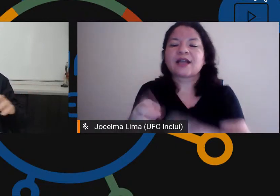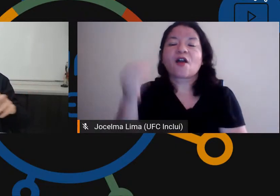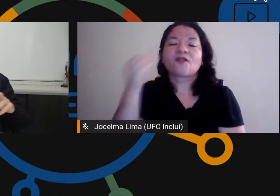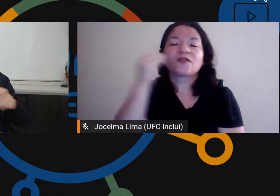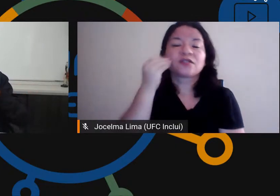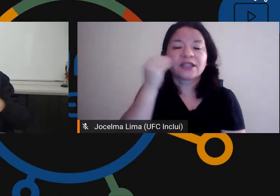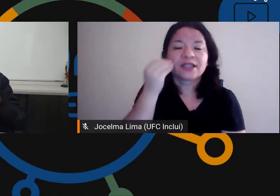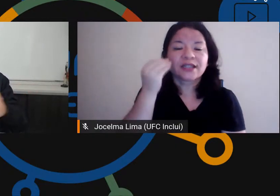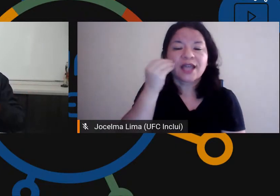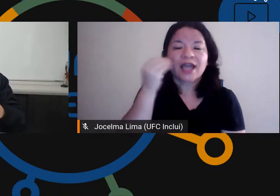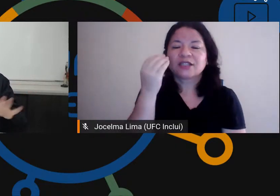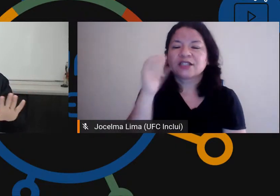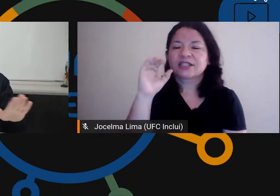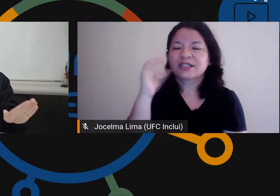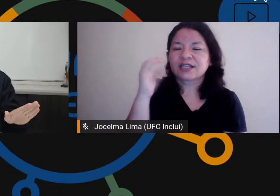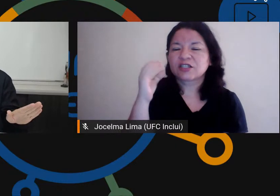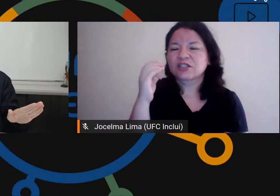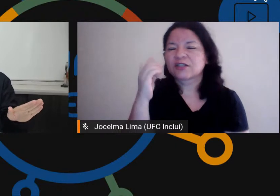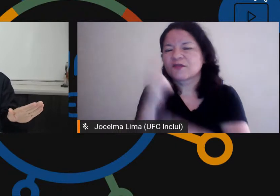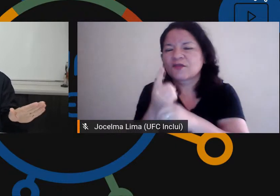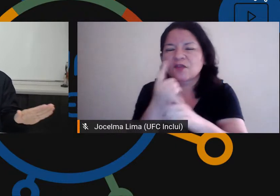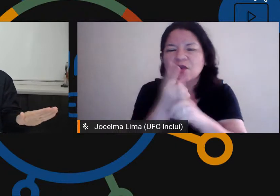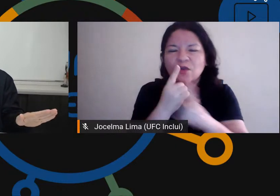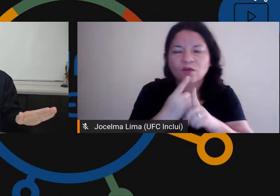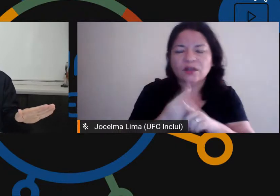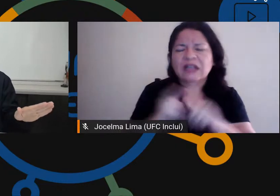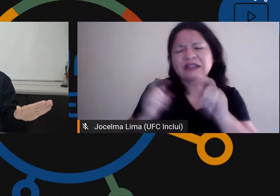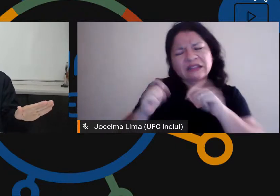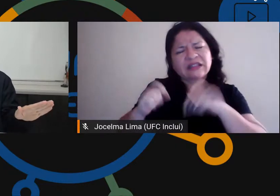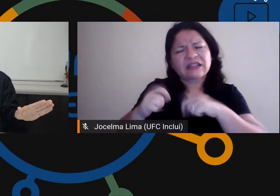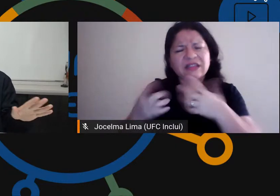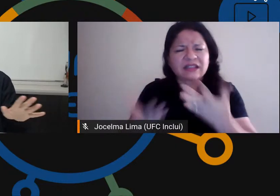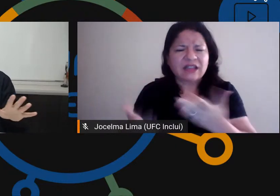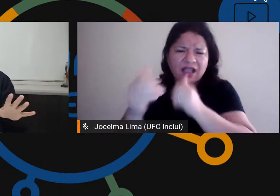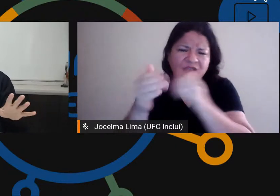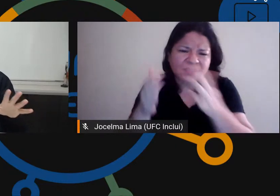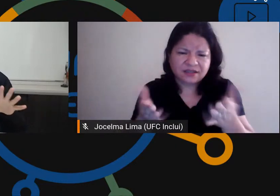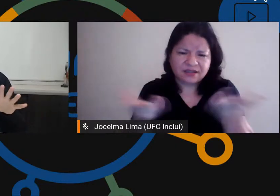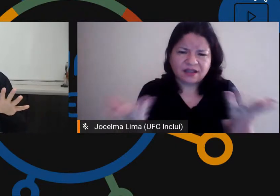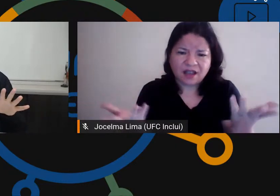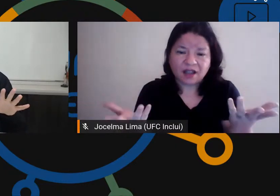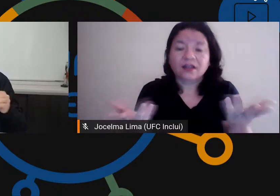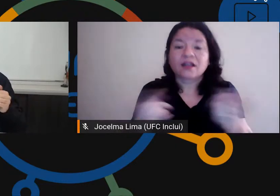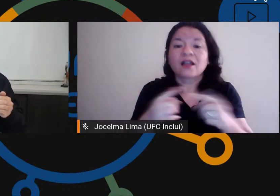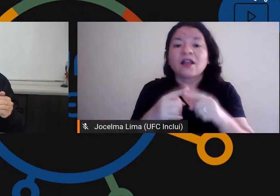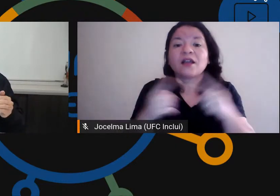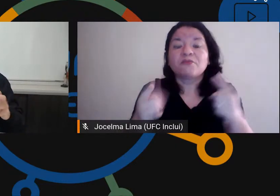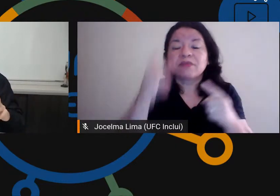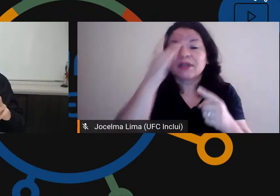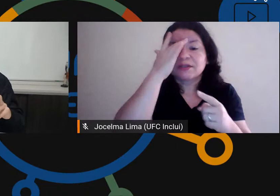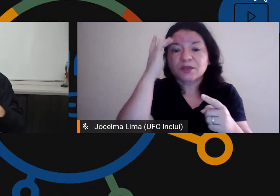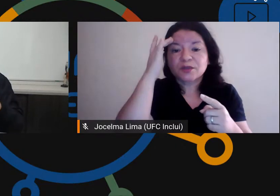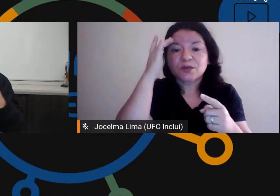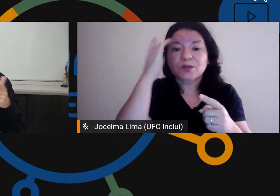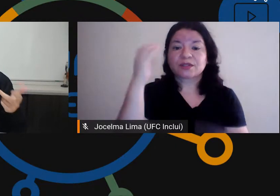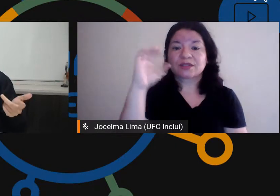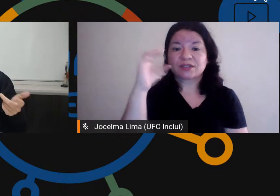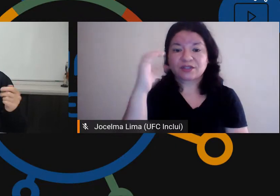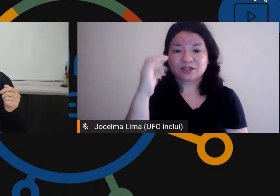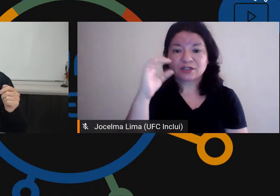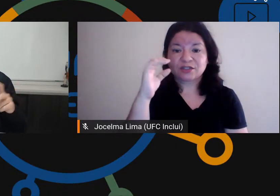e tal, e vou descobrir como fazer isso. Isso dá para fazer, óbvio. Mas as pessoas, os cientistas, eles conseguem